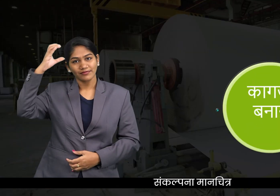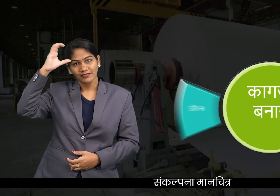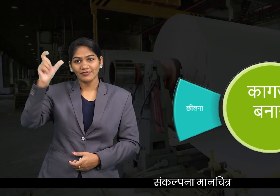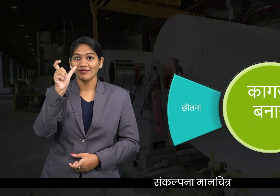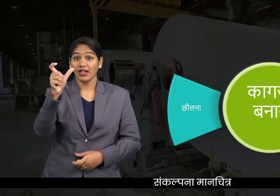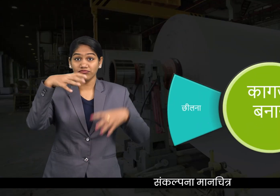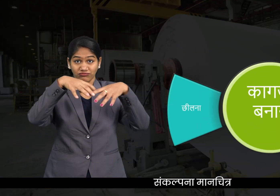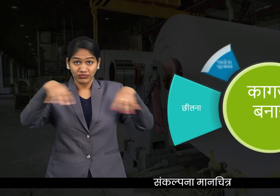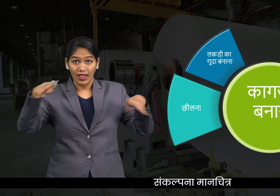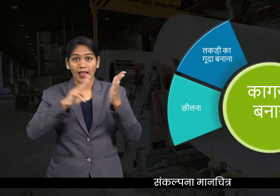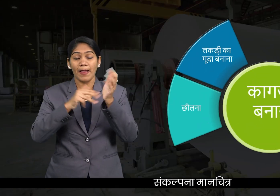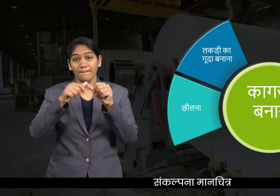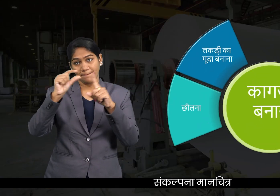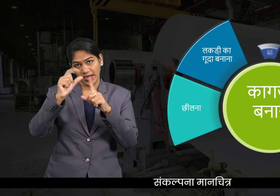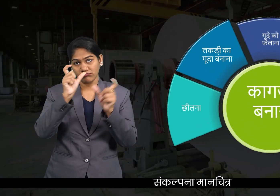संकल्पना मानचित्र